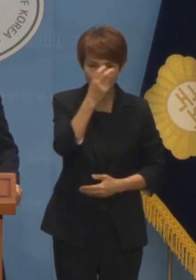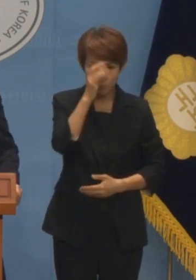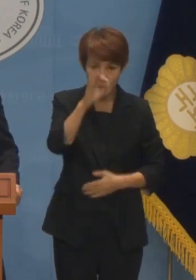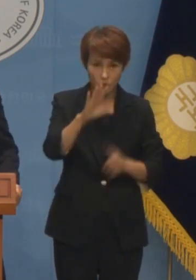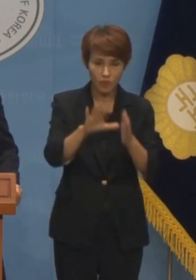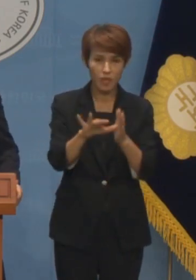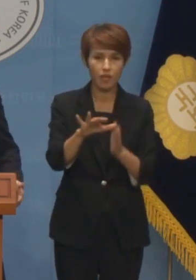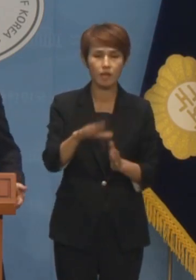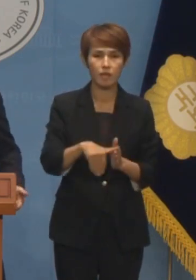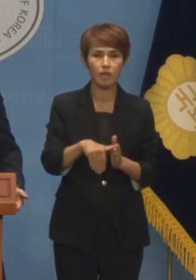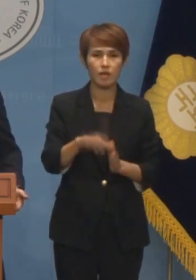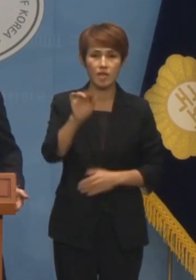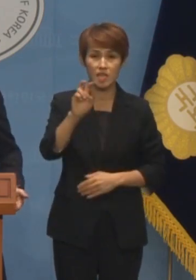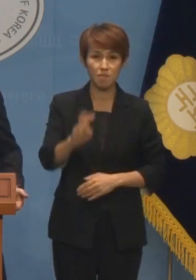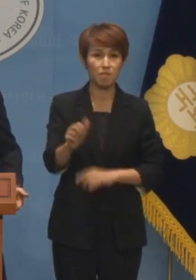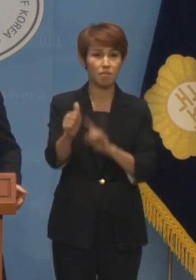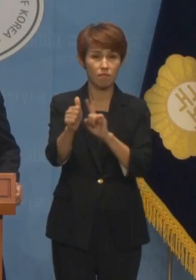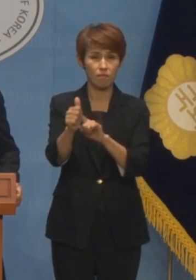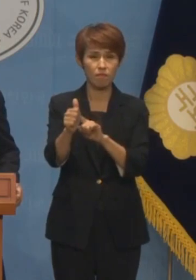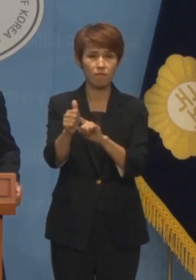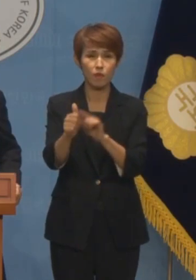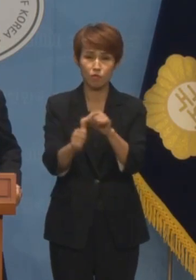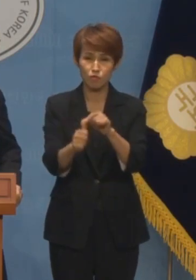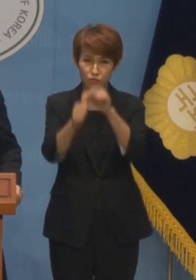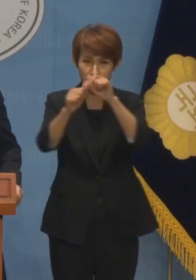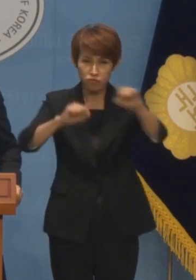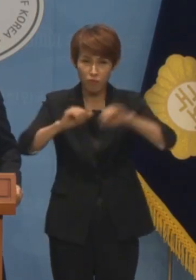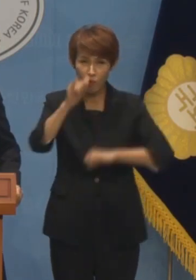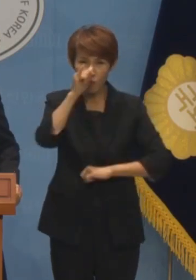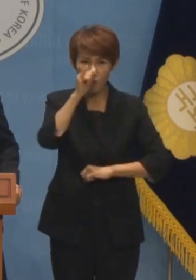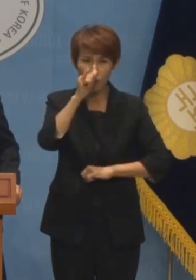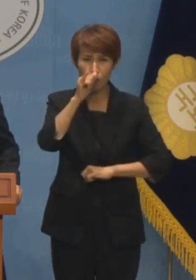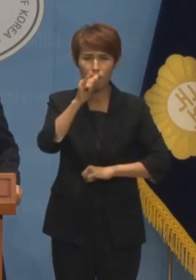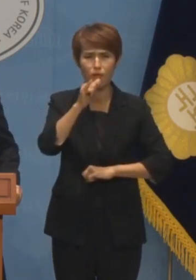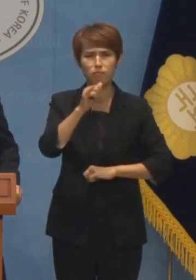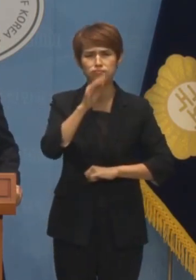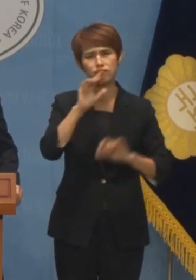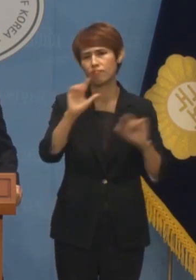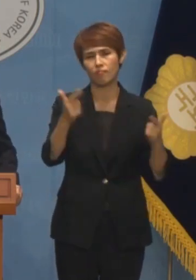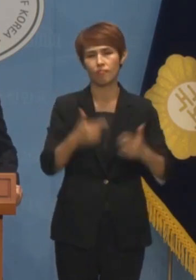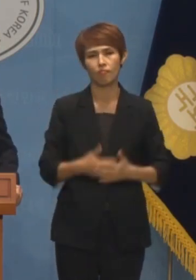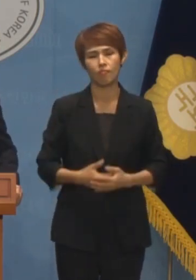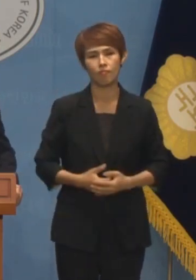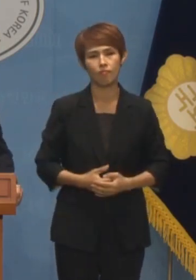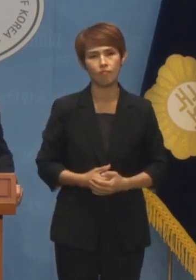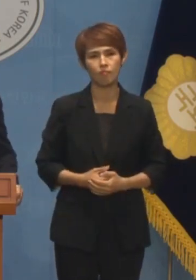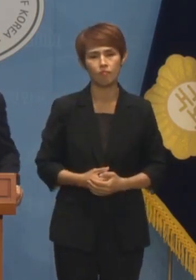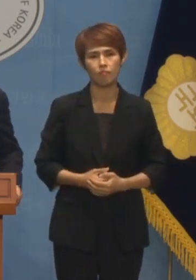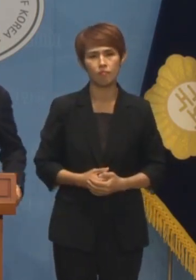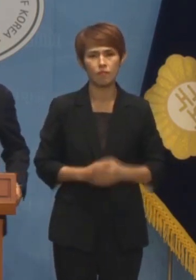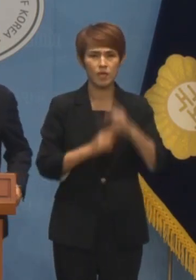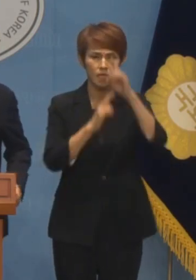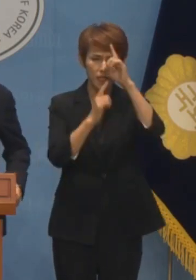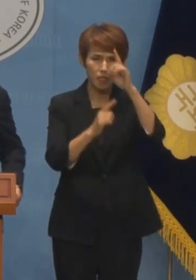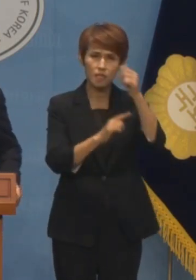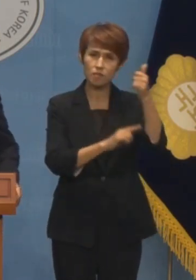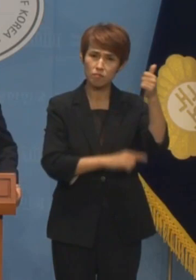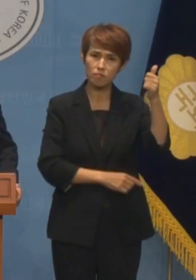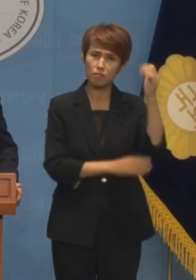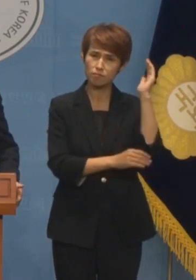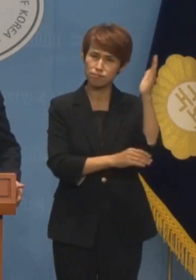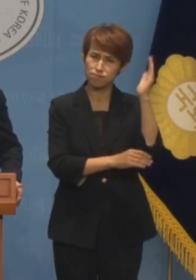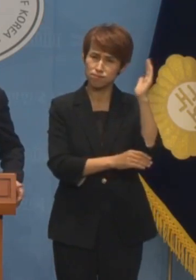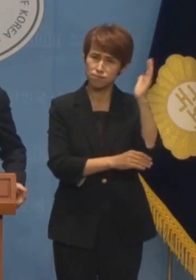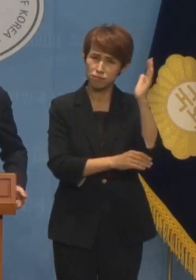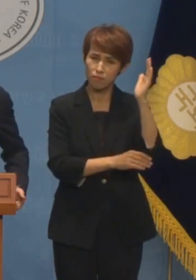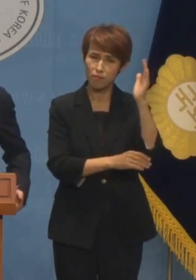임성근 사단장의 구병 로비 정말로 허황된 거라는 걸 알 수가 있습니다. 그런데 이종호의 허황된